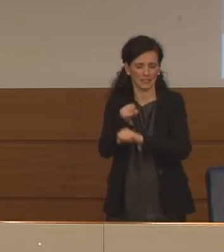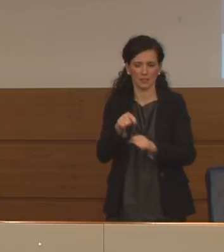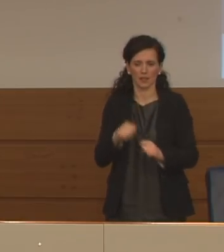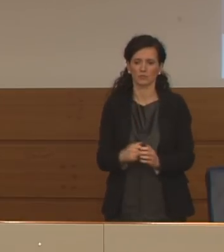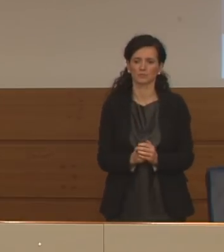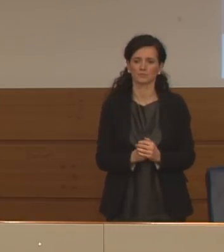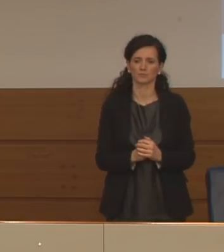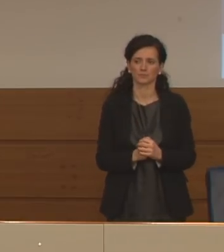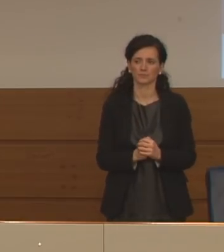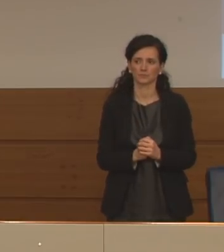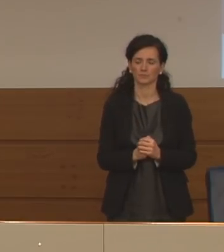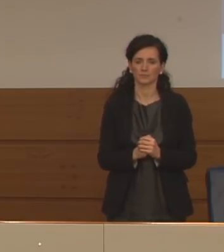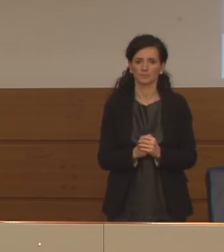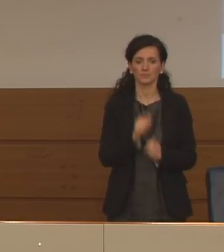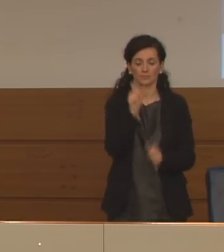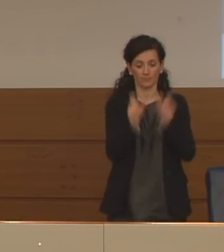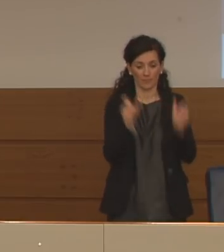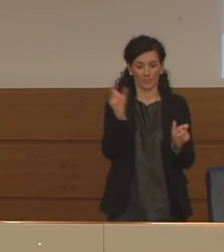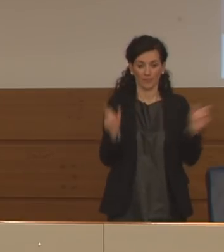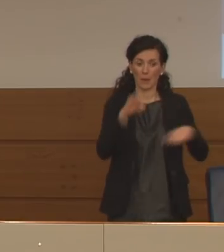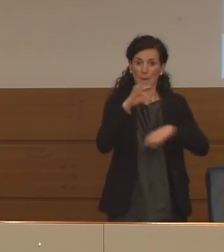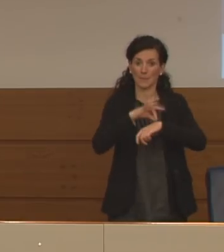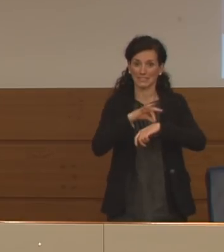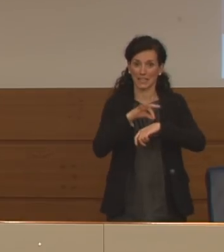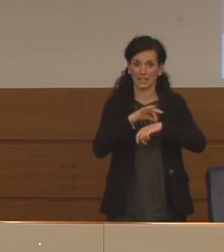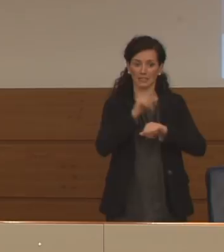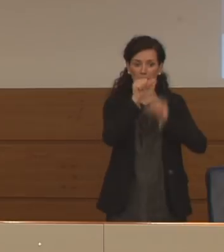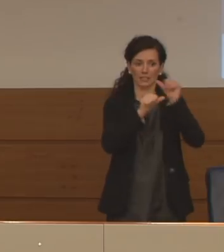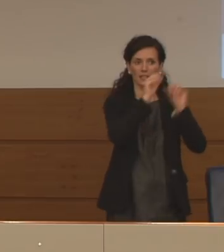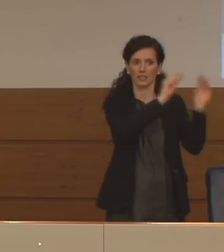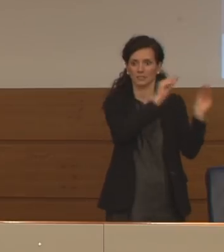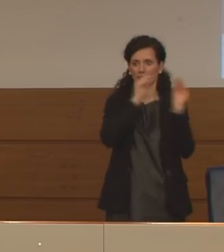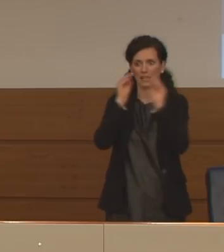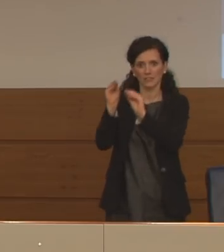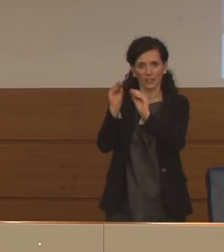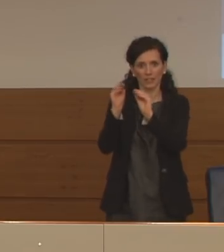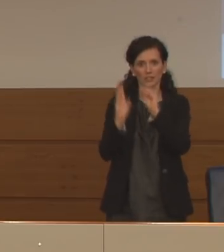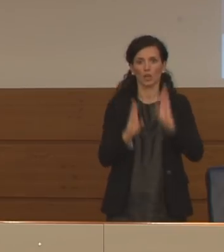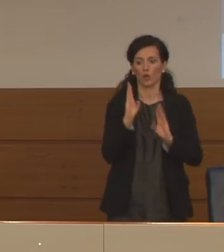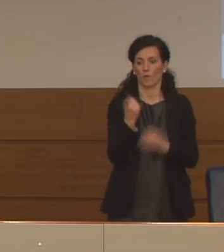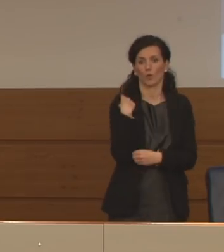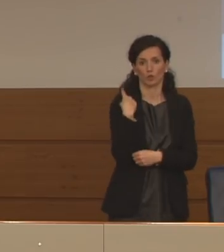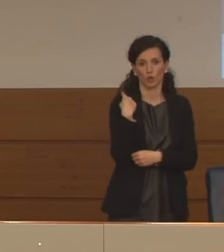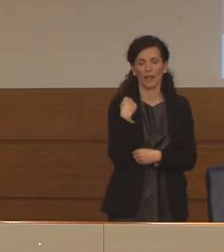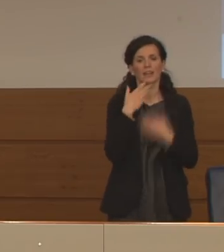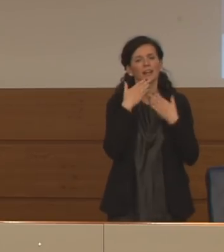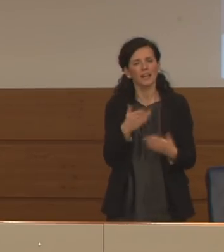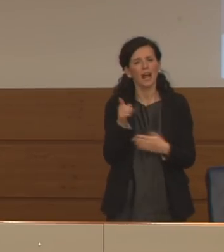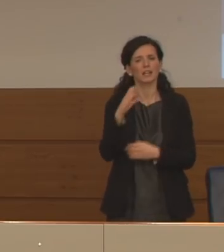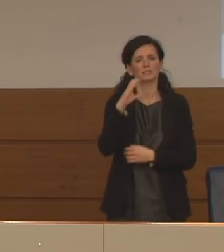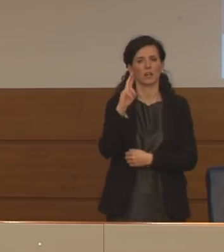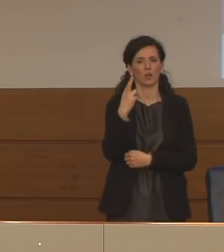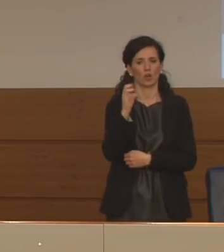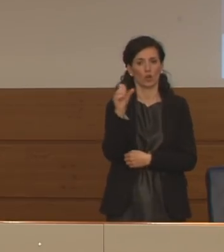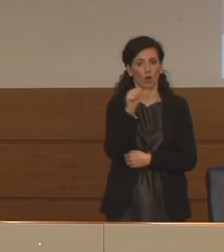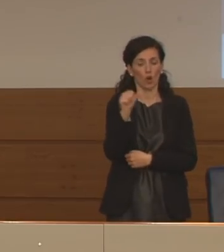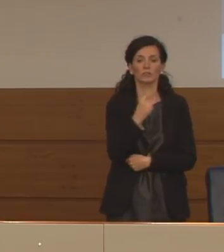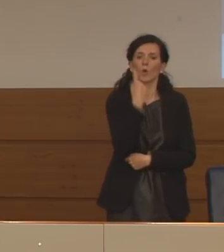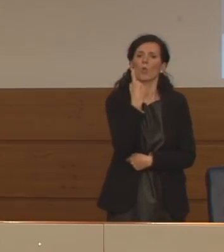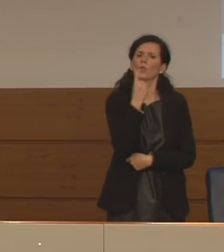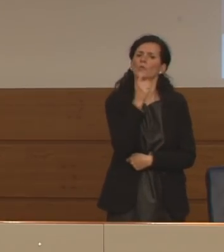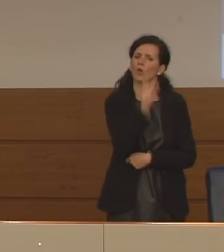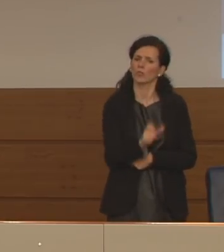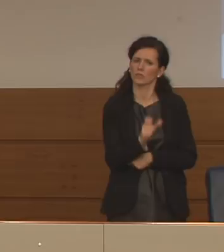numero dei pazienti trasferiti e rispetto a ieri con il sistema della cross e di un paziente